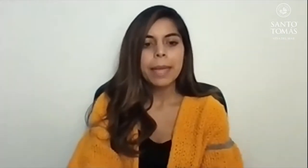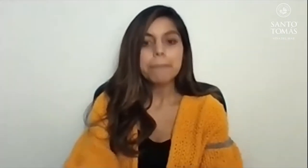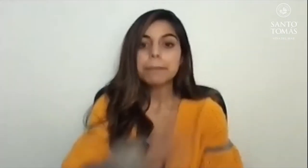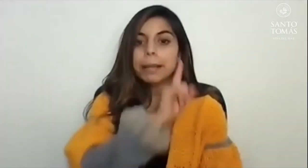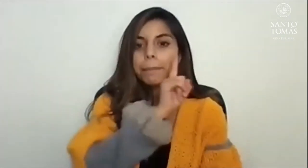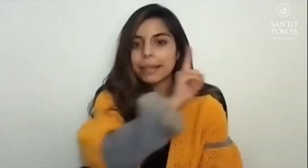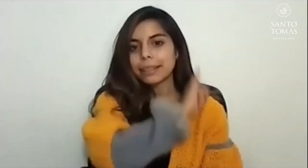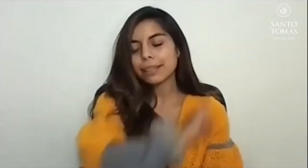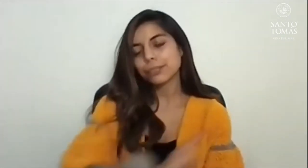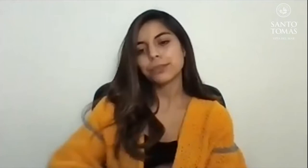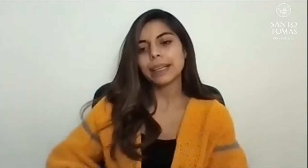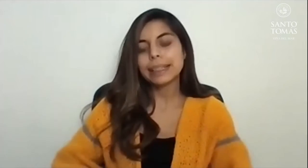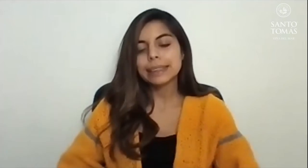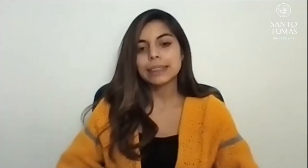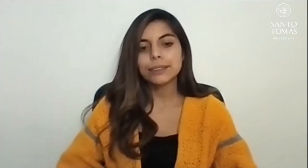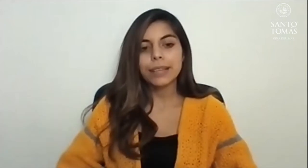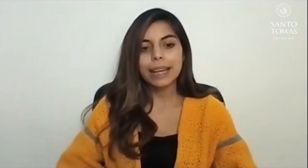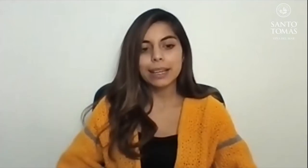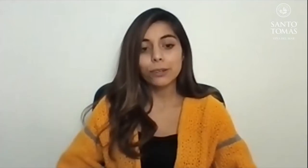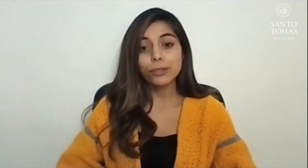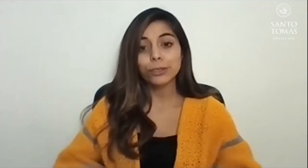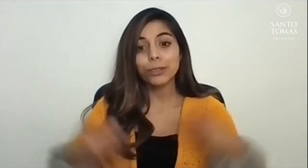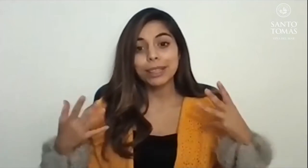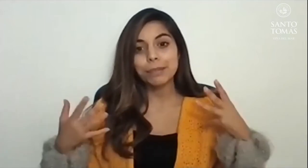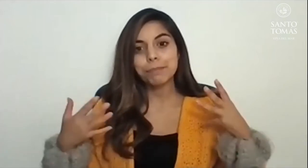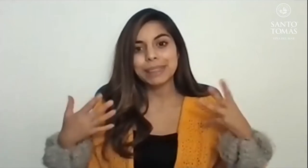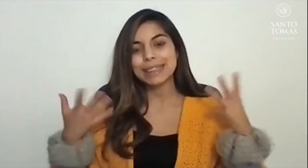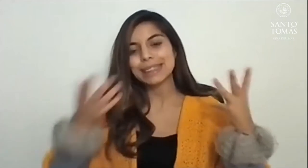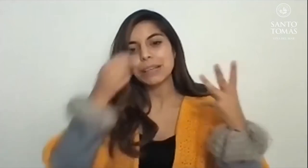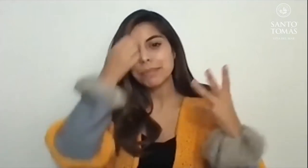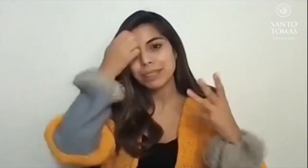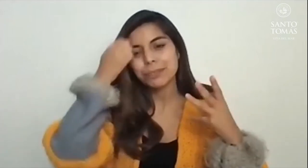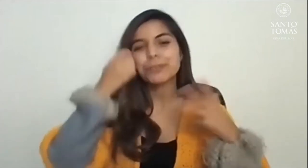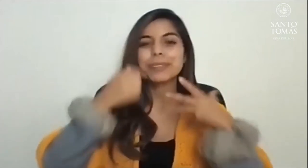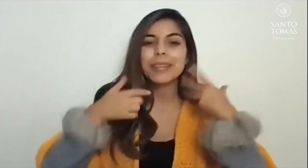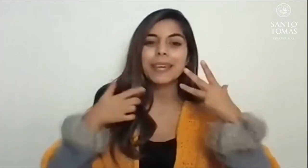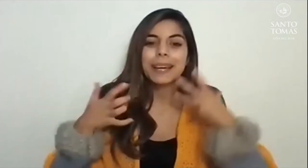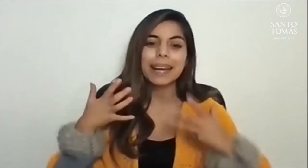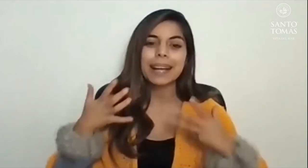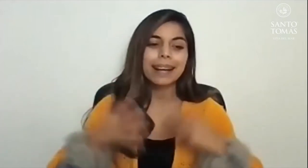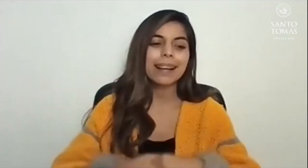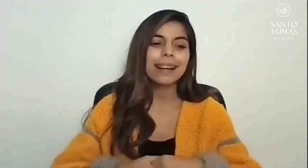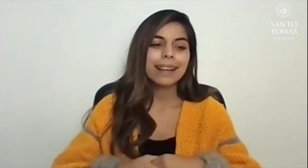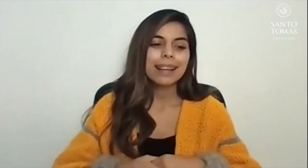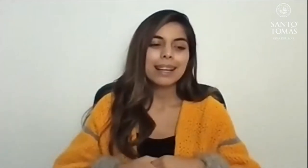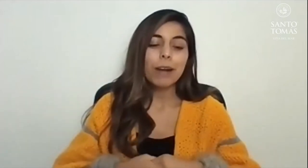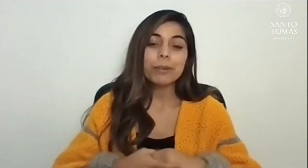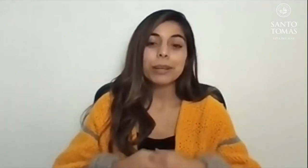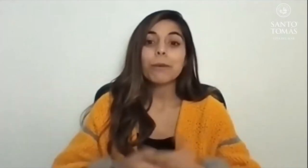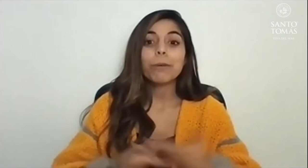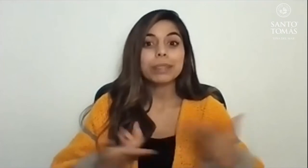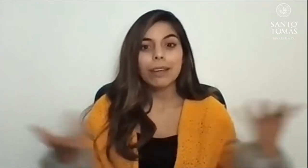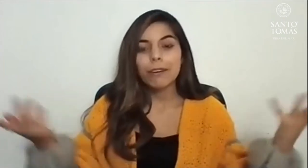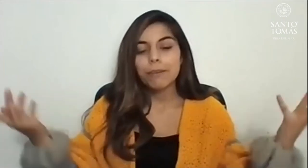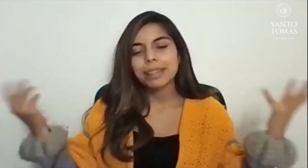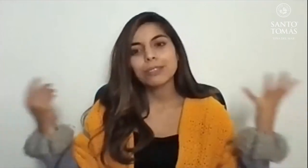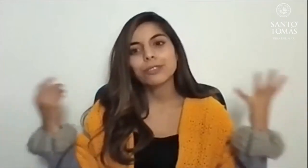En primera parte quiero hacer un ejercicio ya que no estoy presencialmente con ustedes cara a cara, aunque nos gustaría obviamente a